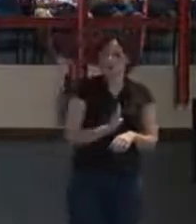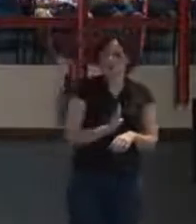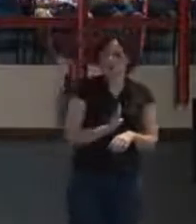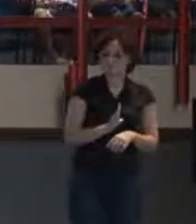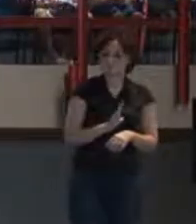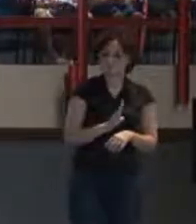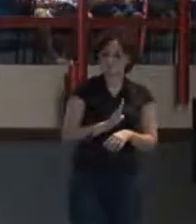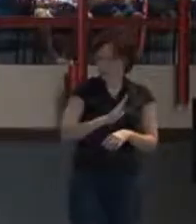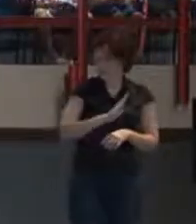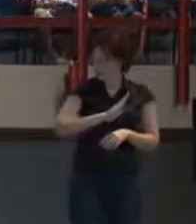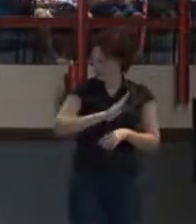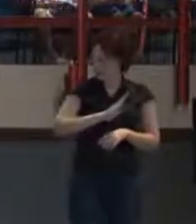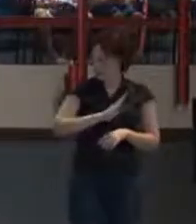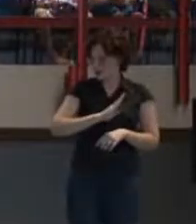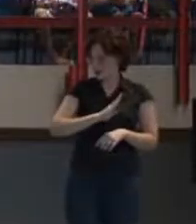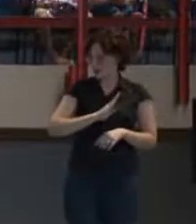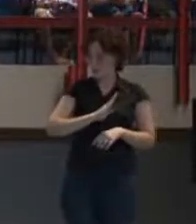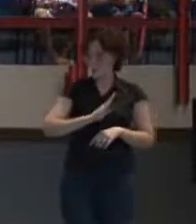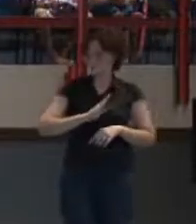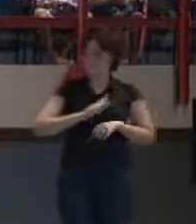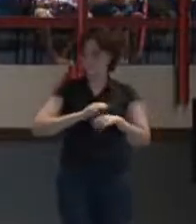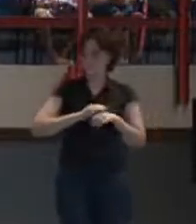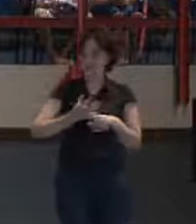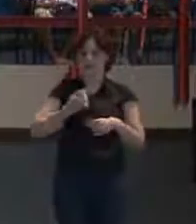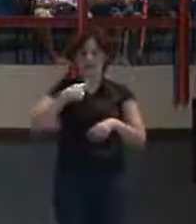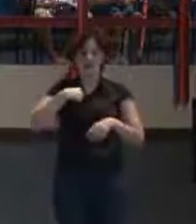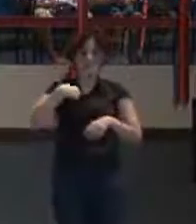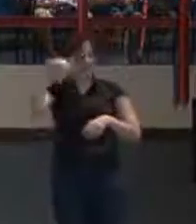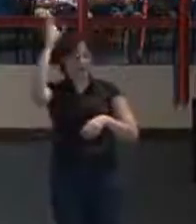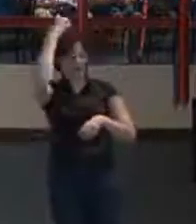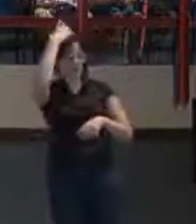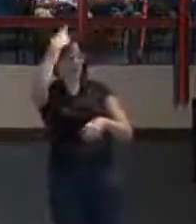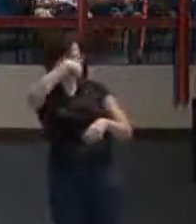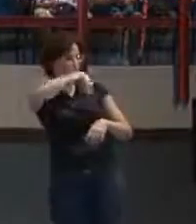dele vir administrar, ele pegou a terra,